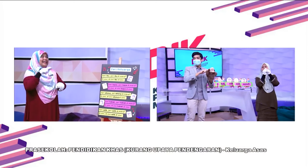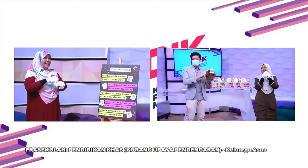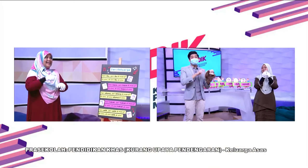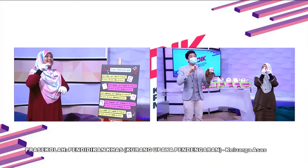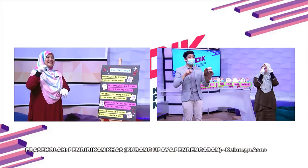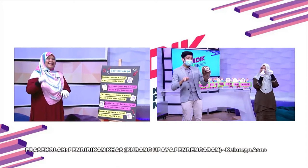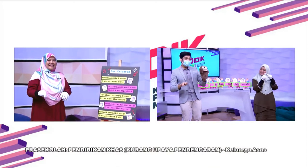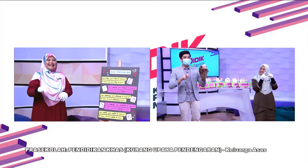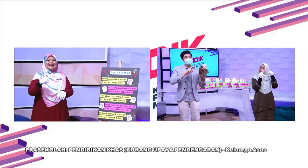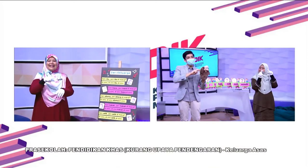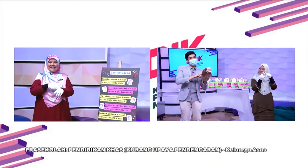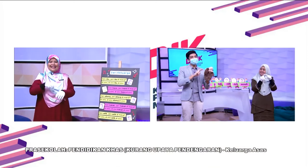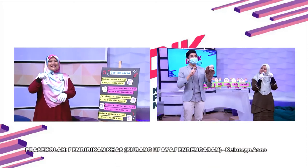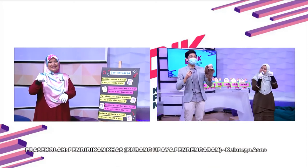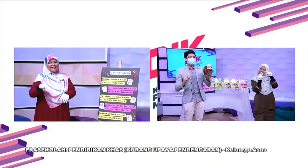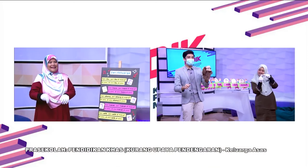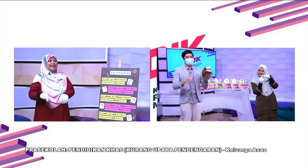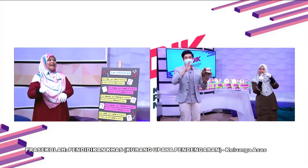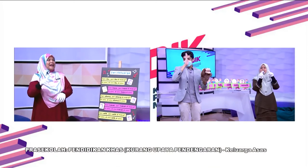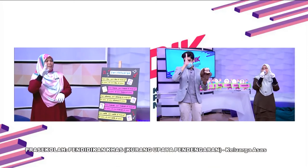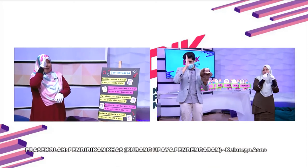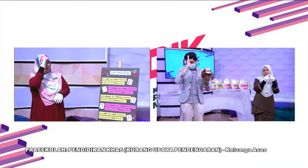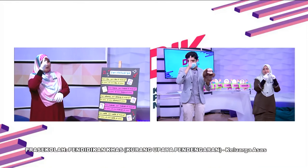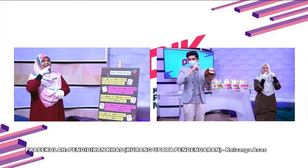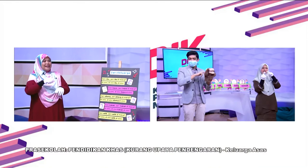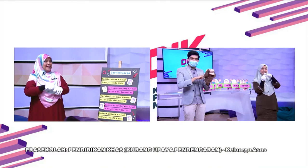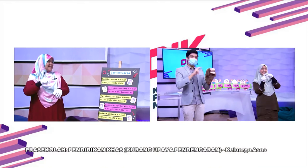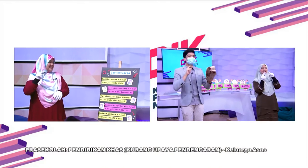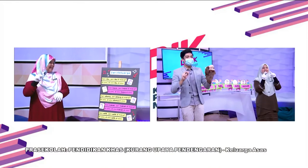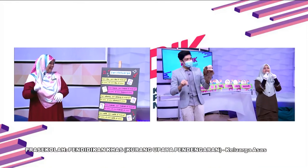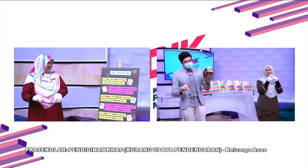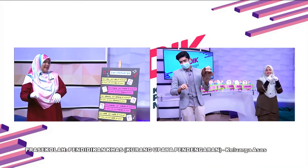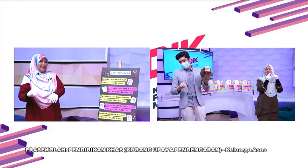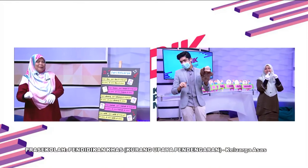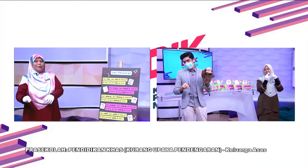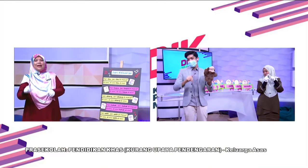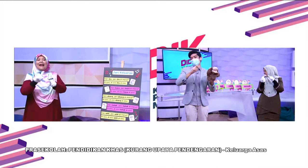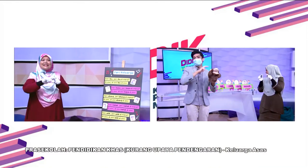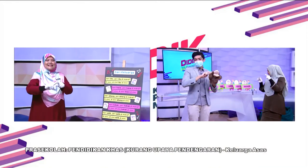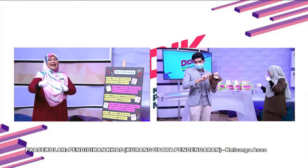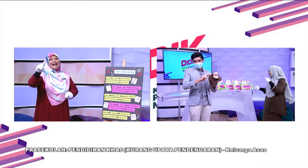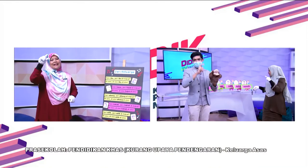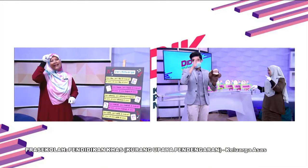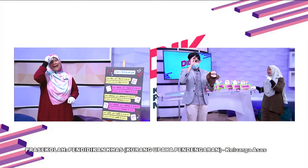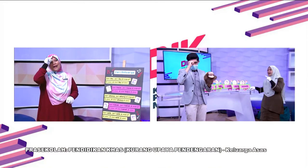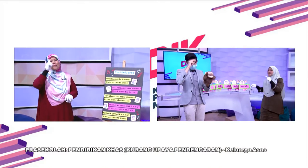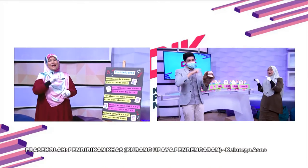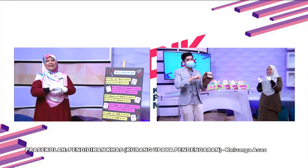disini disini kau pedis ini lagi jari abang